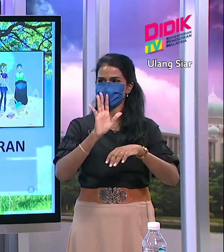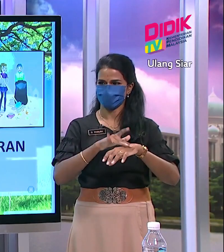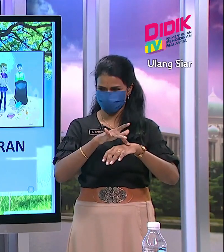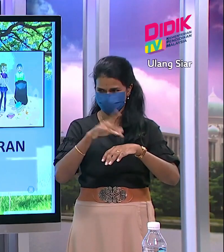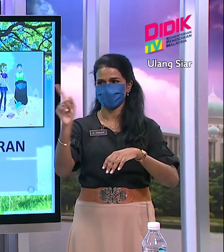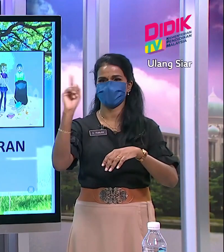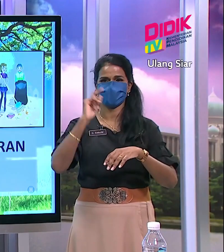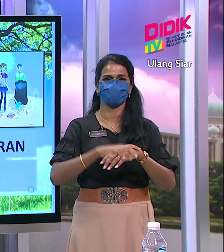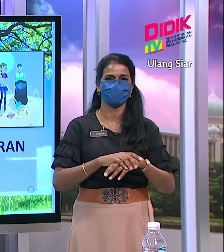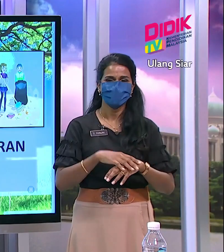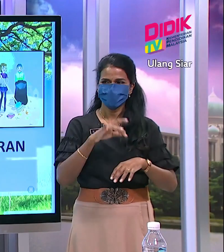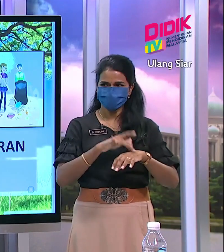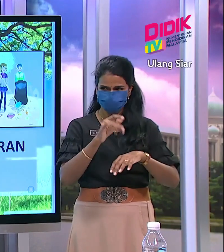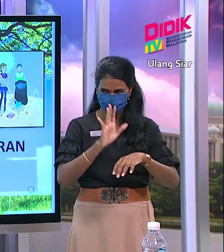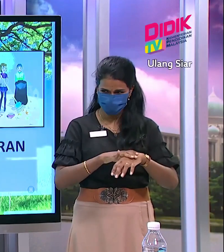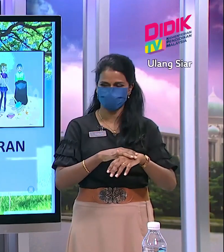Nyamuk. Nyamuk.